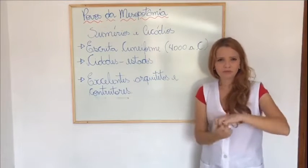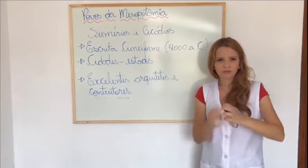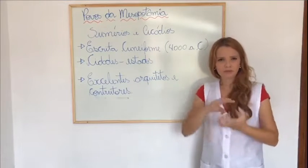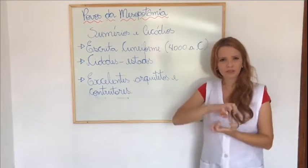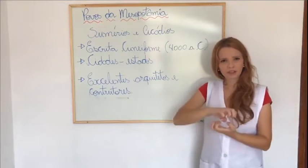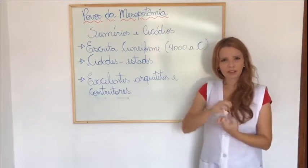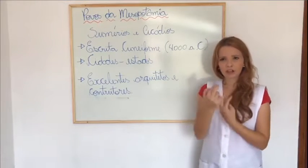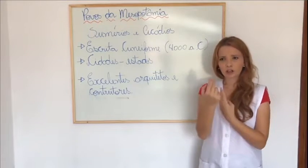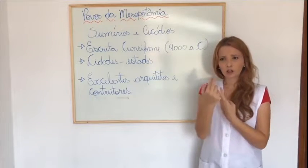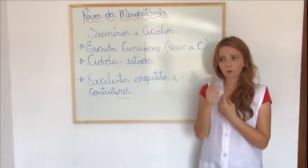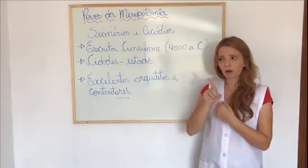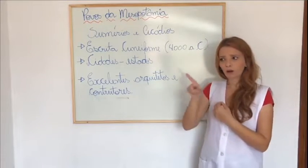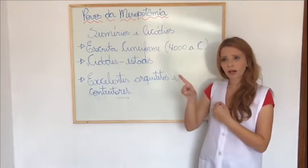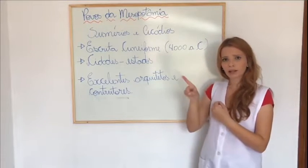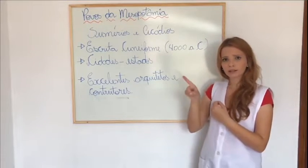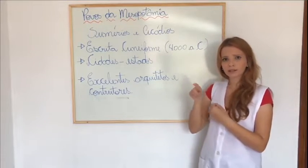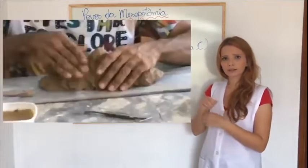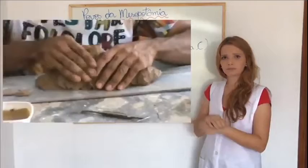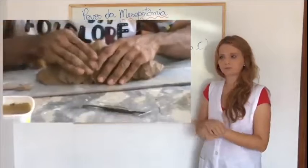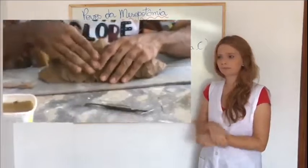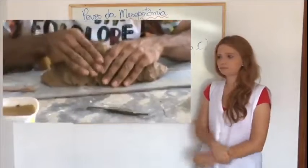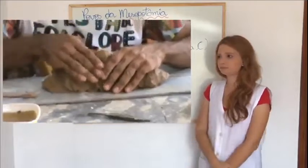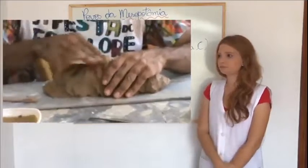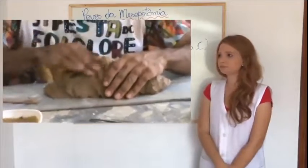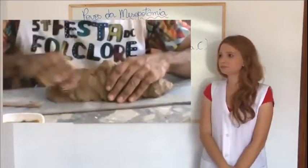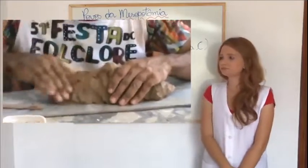Eles usavam argila igual essa.